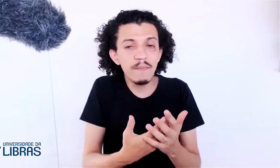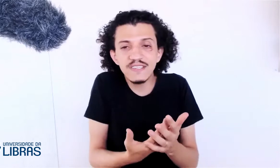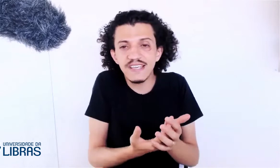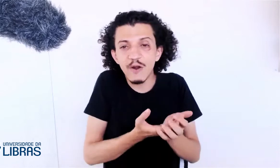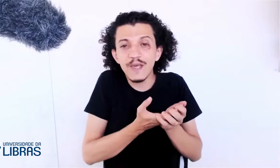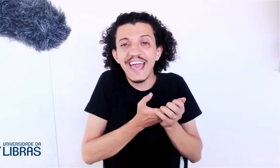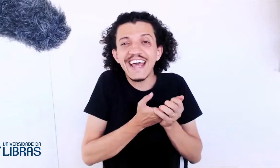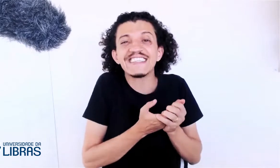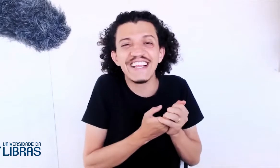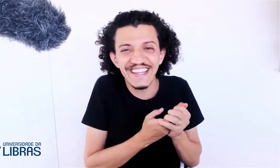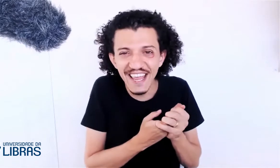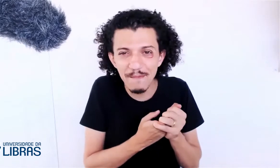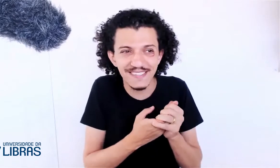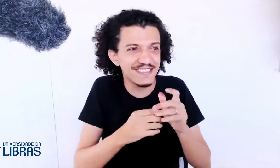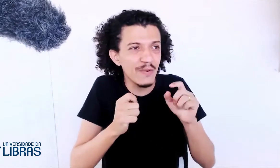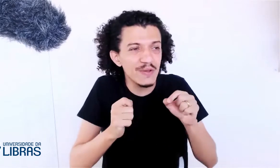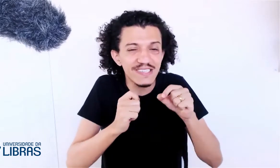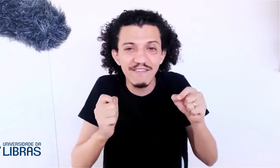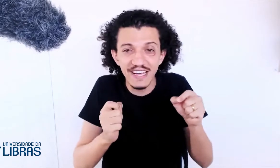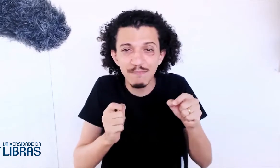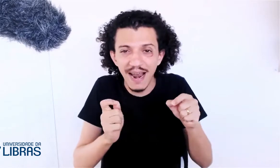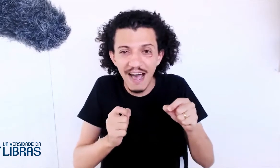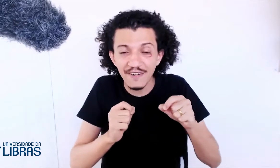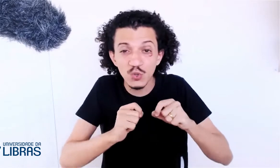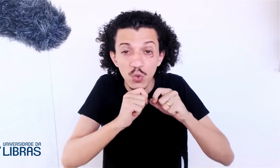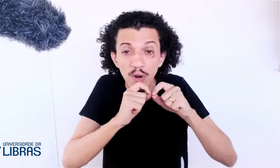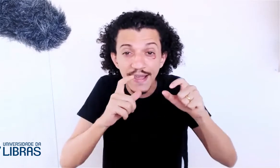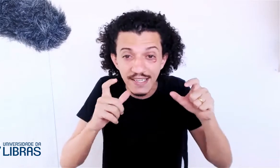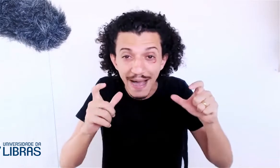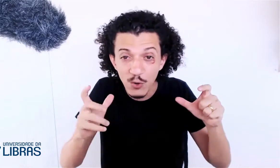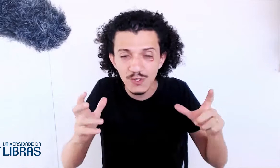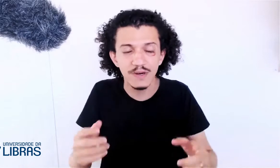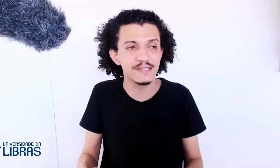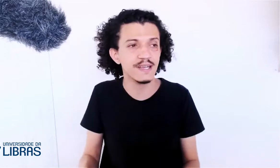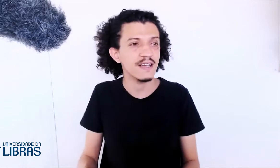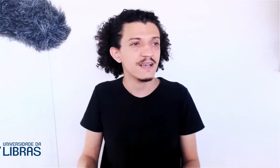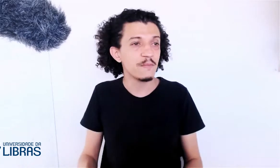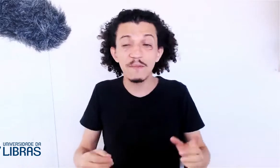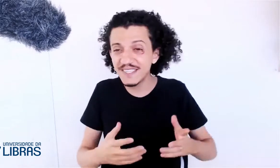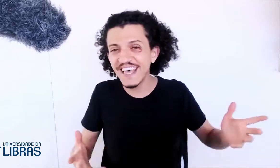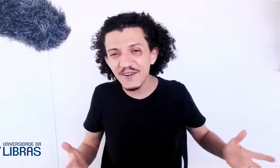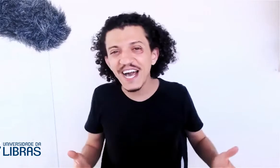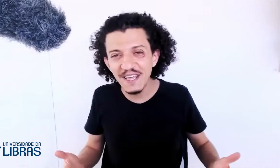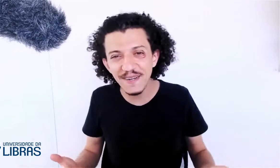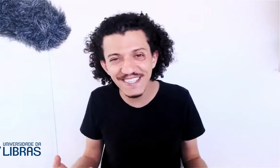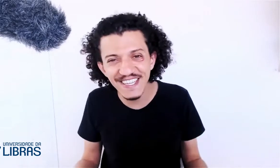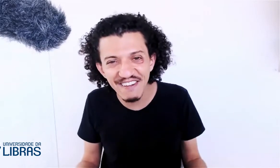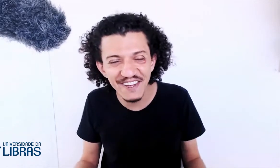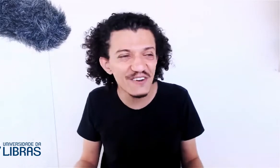me disseram que era a escrita da Libras. Então, eu escrevi as palavras tudo com letras maiúsculas, porque me disseram que a Libras se escrevia com